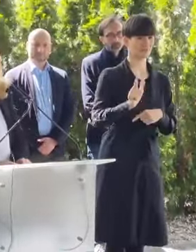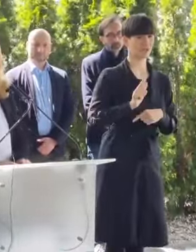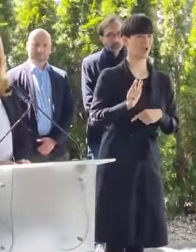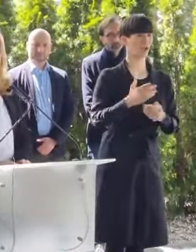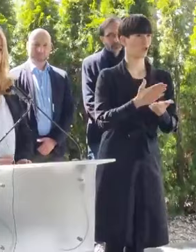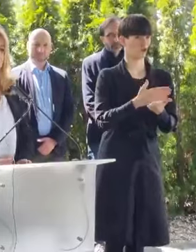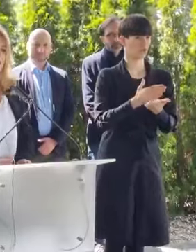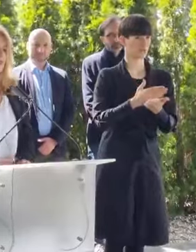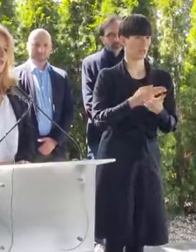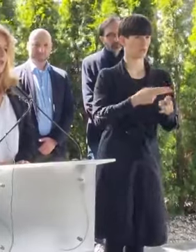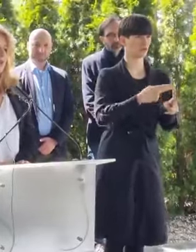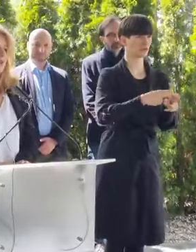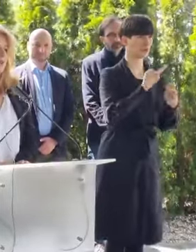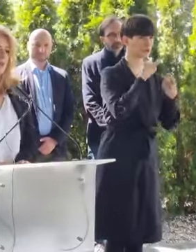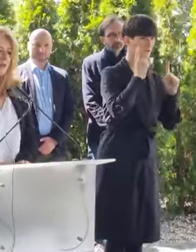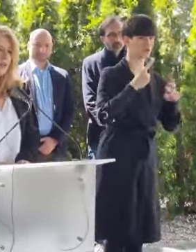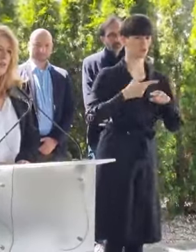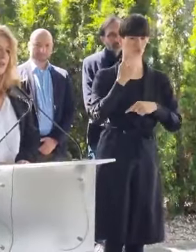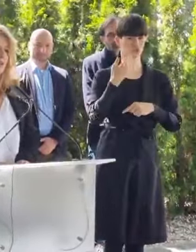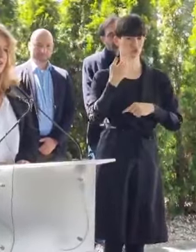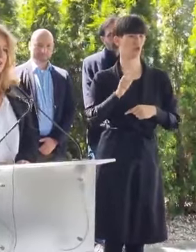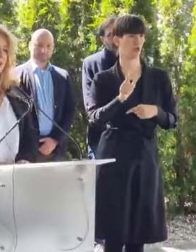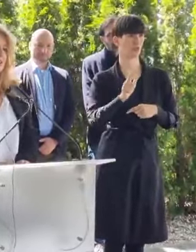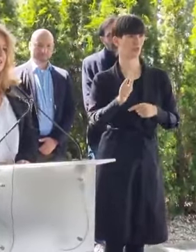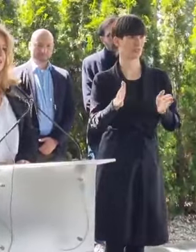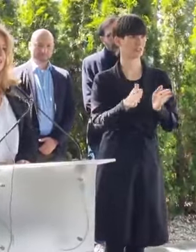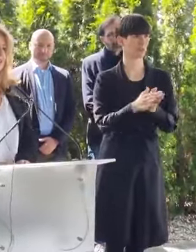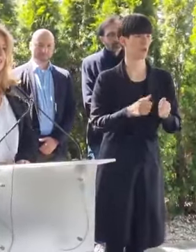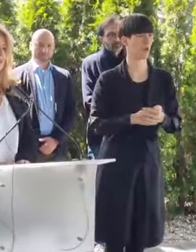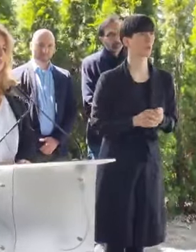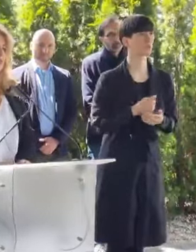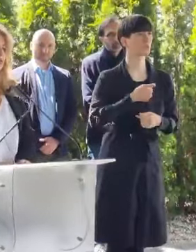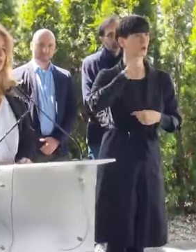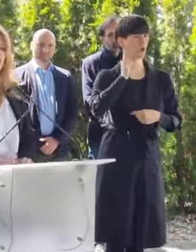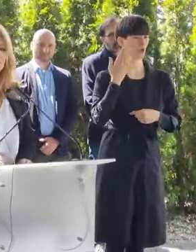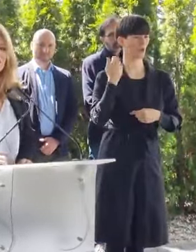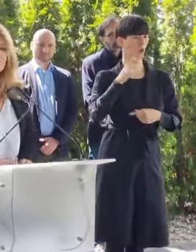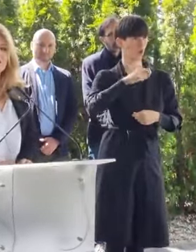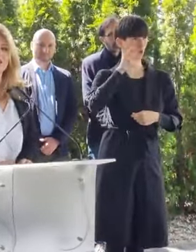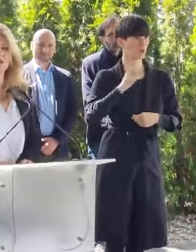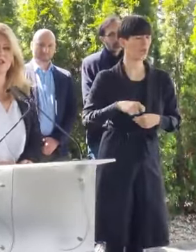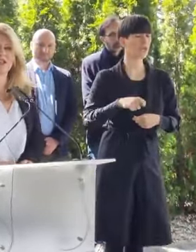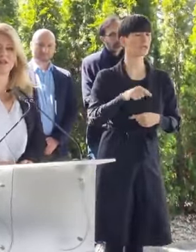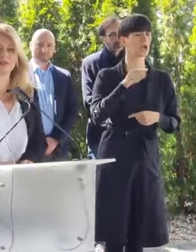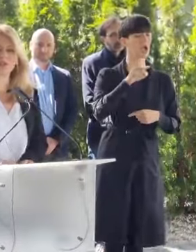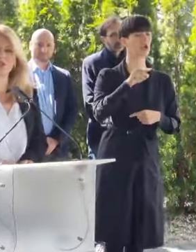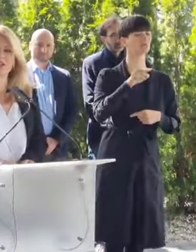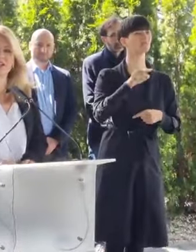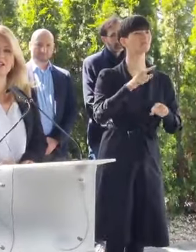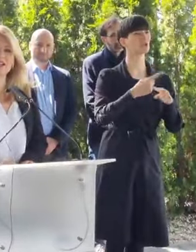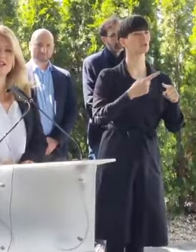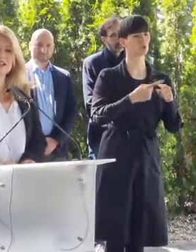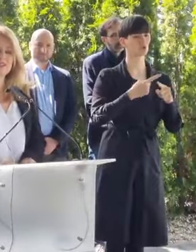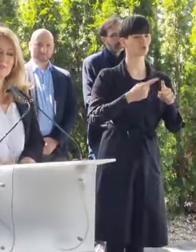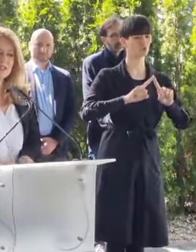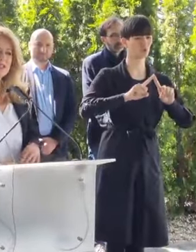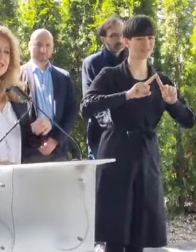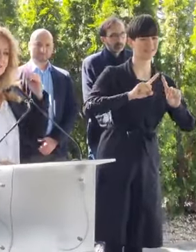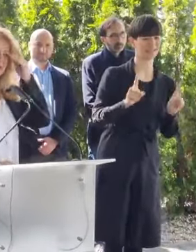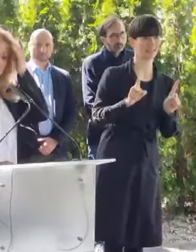spolu. Keď som bola pred rokom na Ukrajine, bol to trochu iný obraz tentokrát, pretože Ukrajina